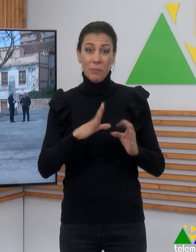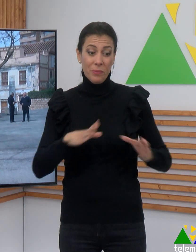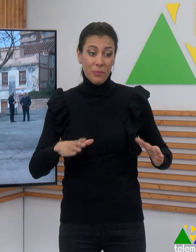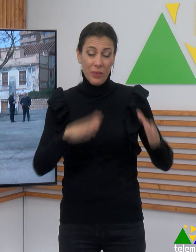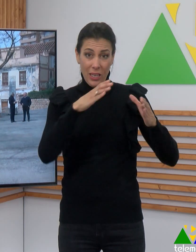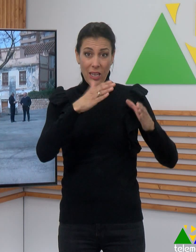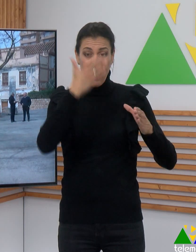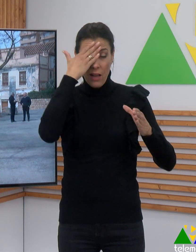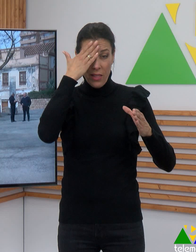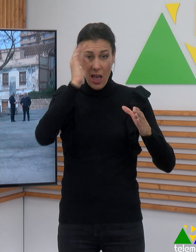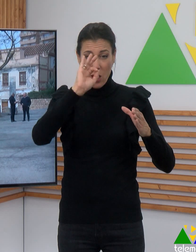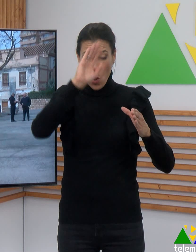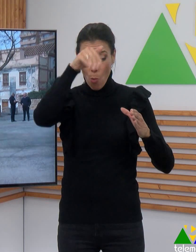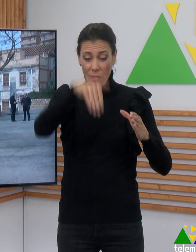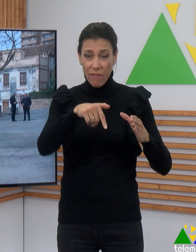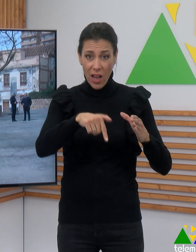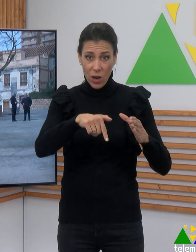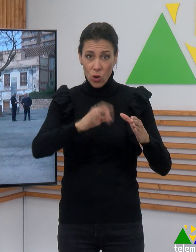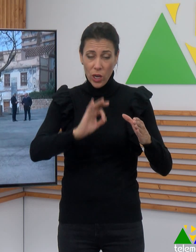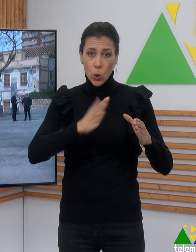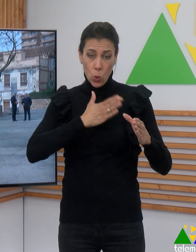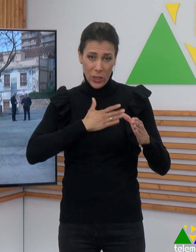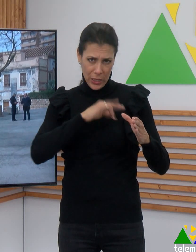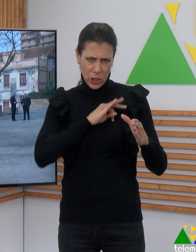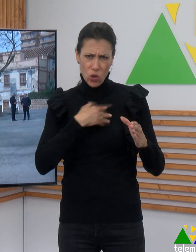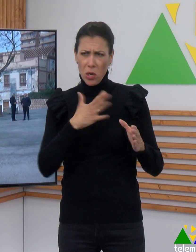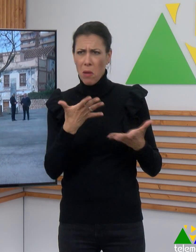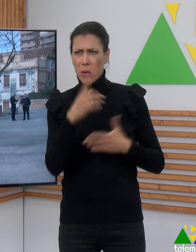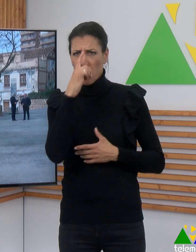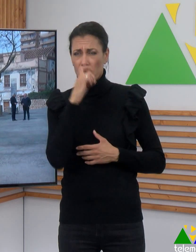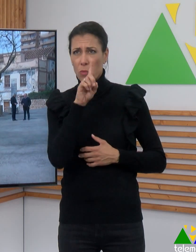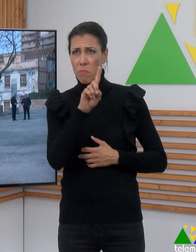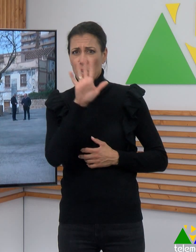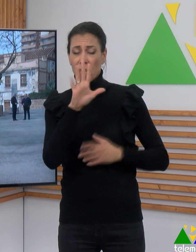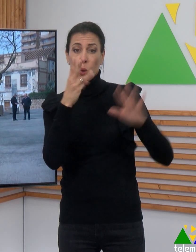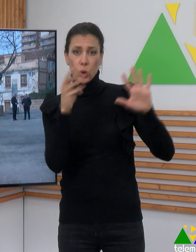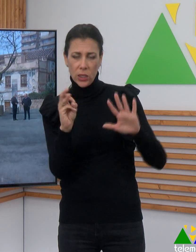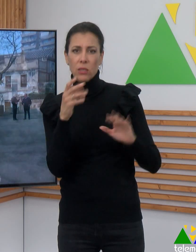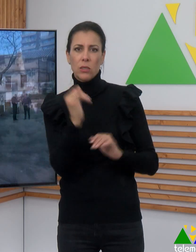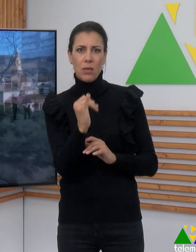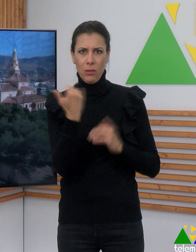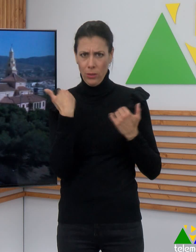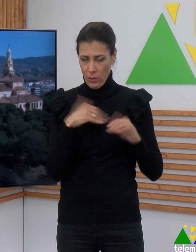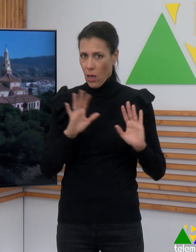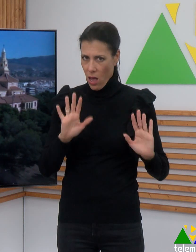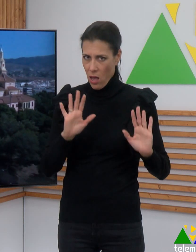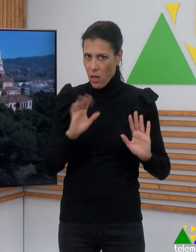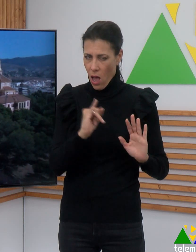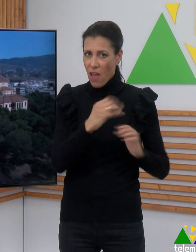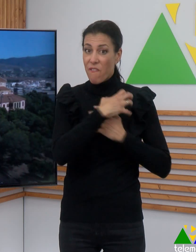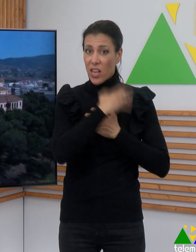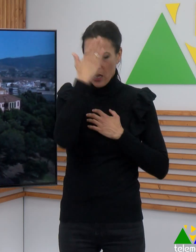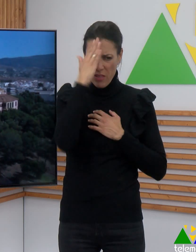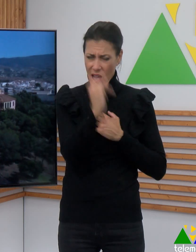por debajo del Cerro de Nuestra Señora, pues estamos hablando de 1580, ya existía la Virgen de la Cabeza, ya estaba aquí,